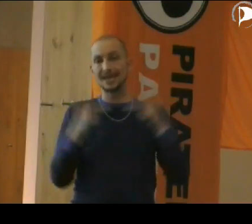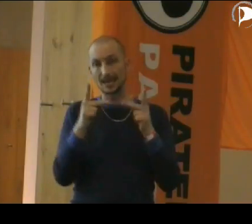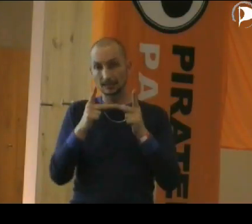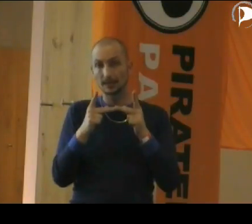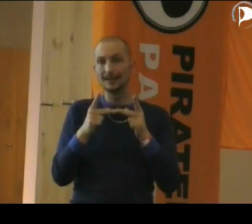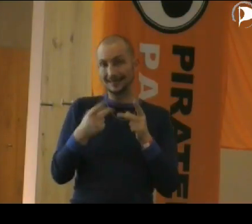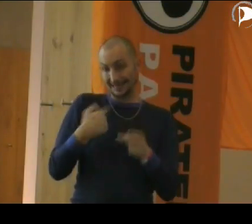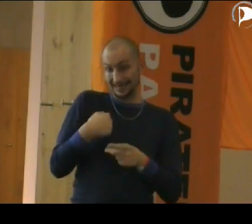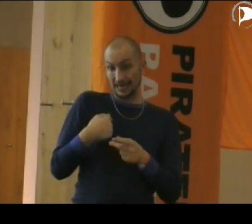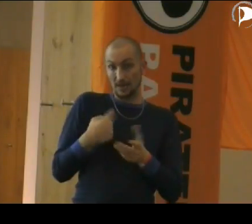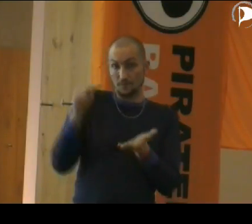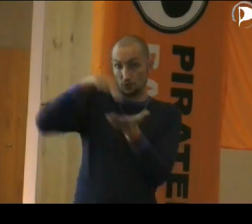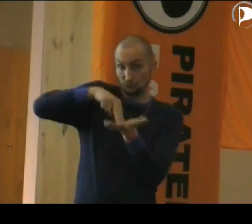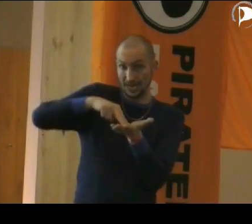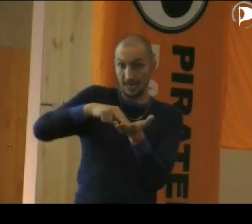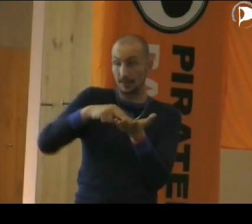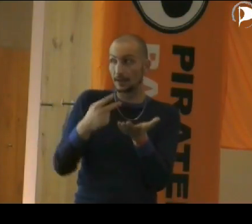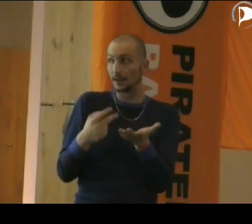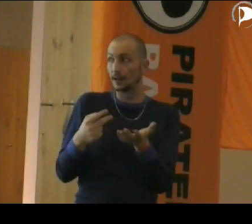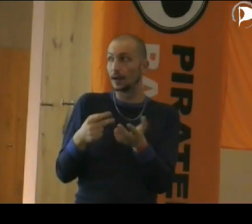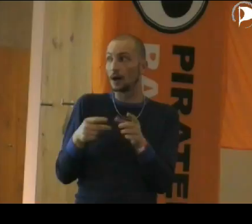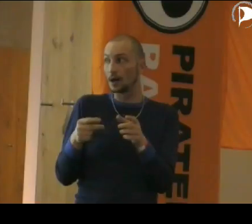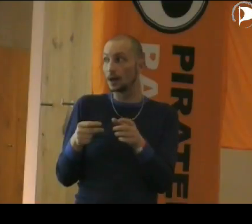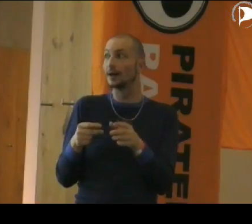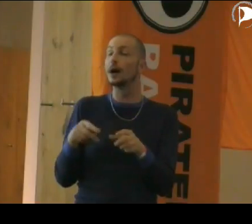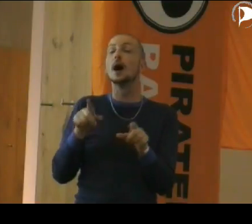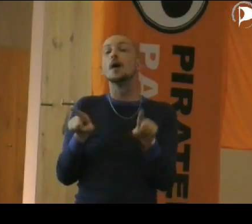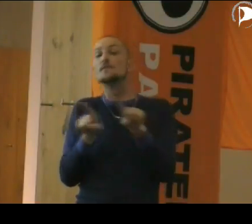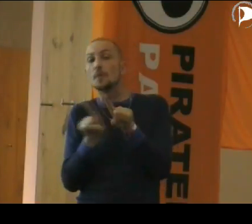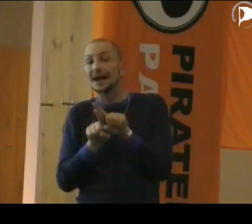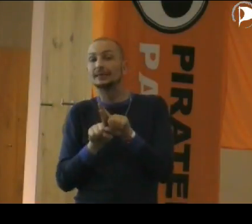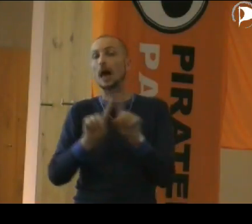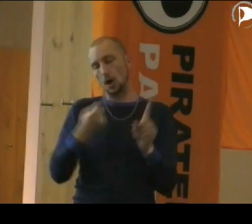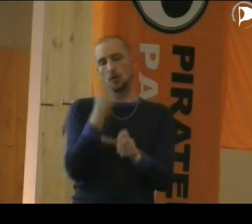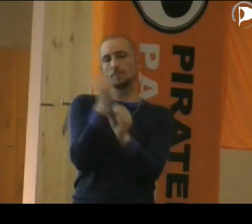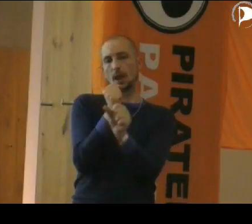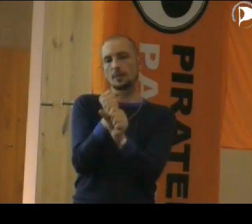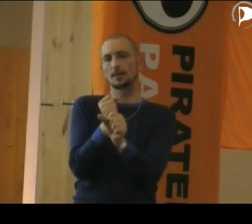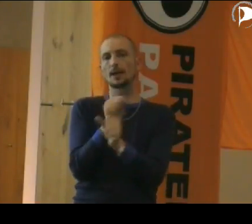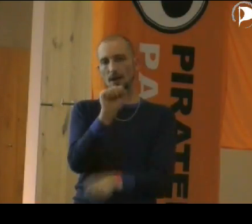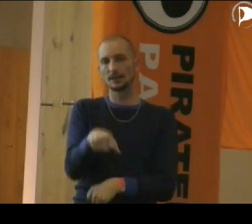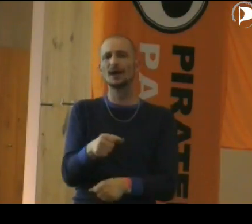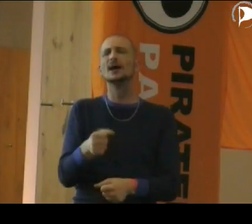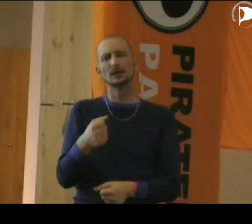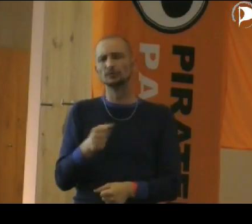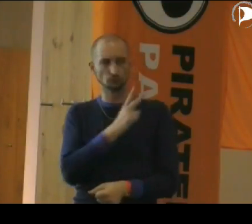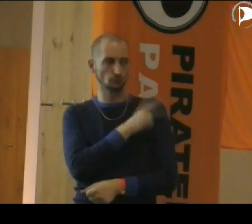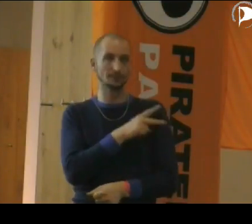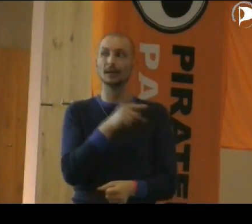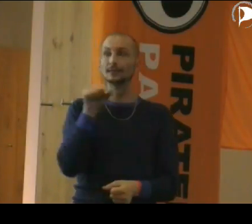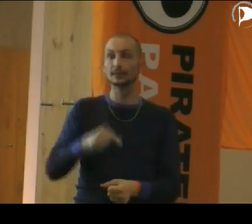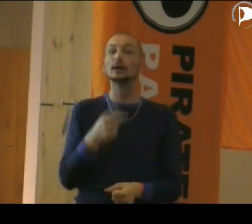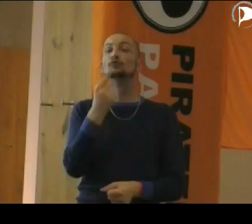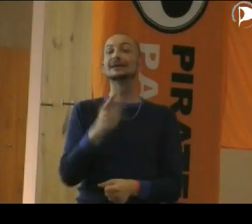welches vorgestellt habe vorbereitet die vorbereitende umsetzen können sicherlich aber ich sehe überall geschäftsreise in der